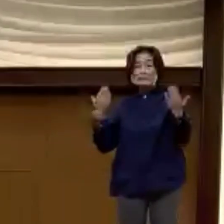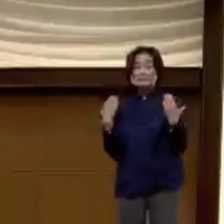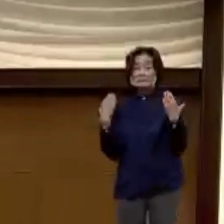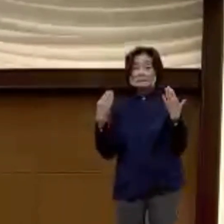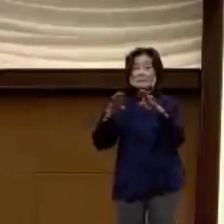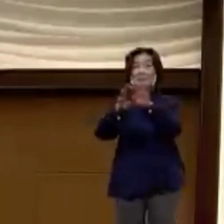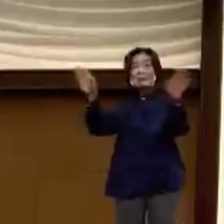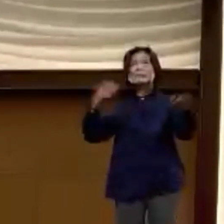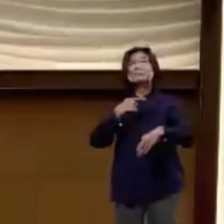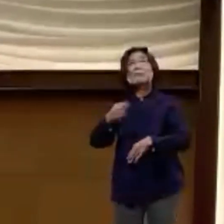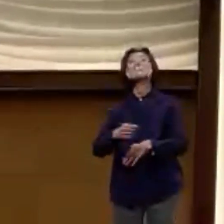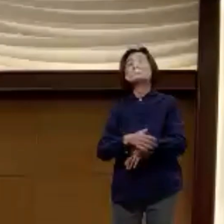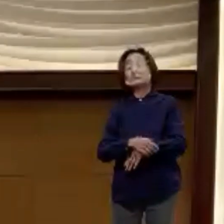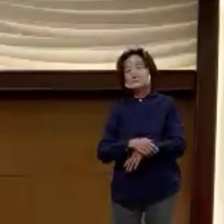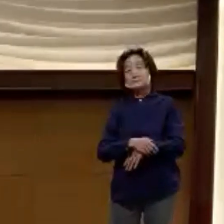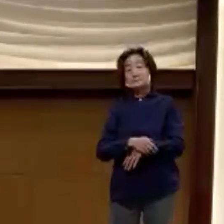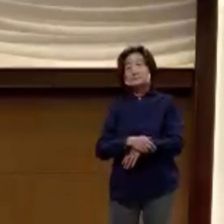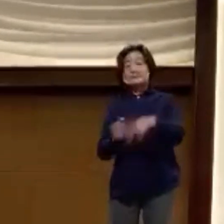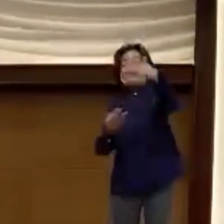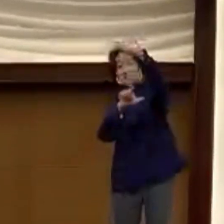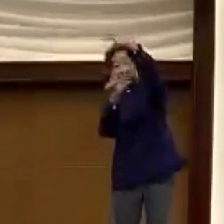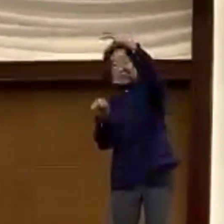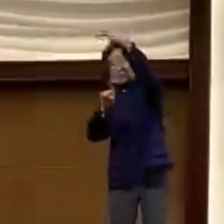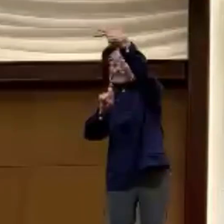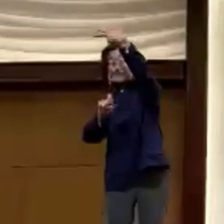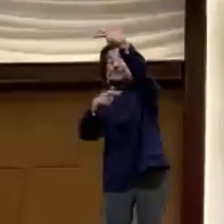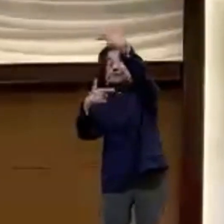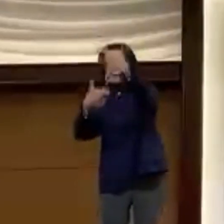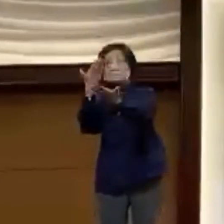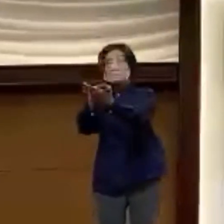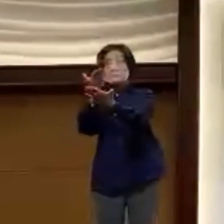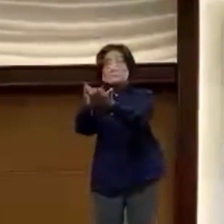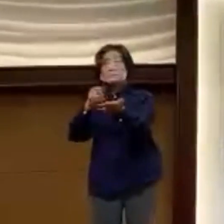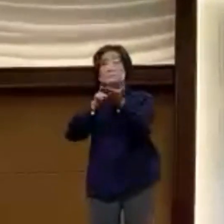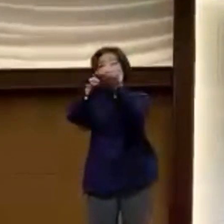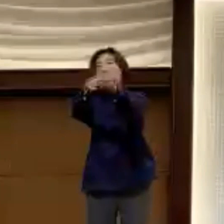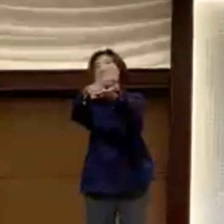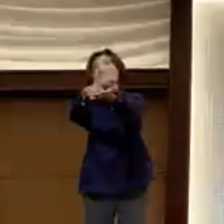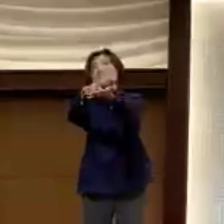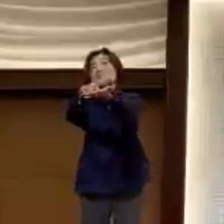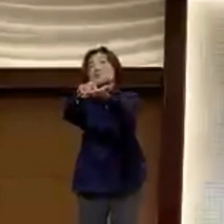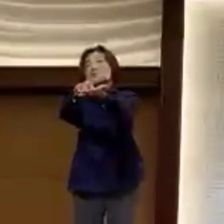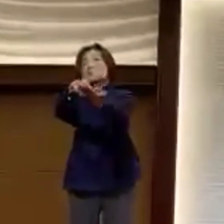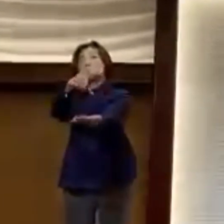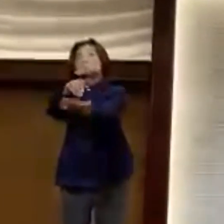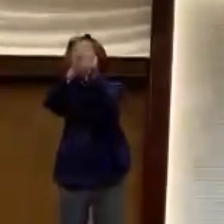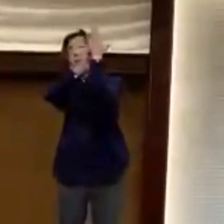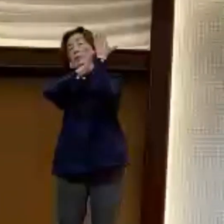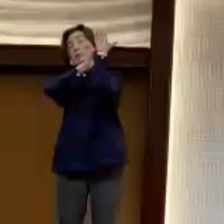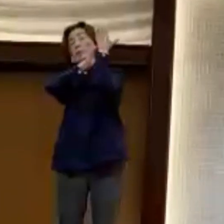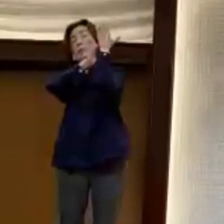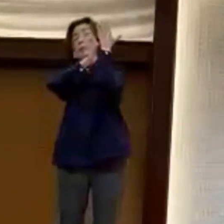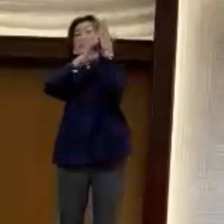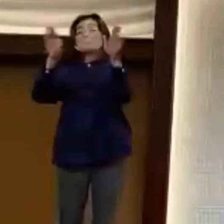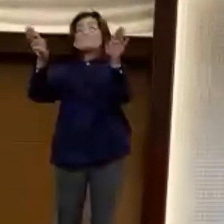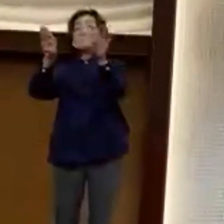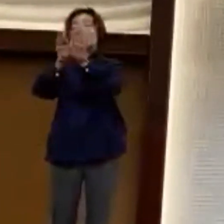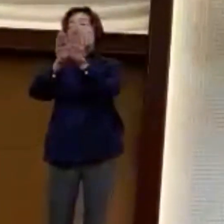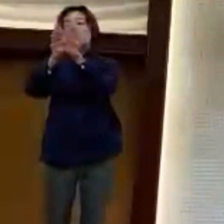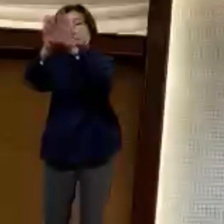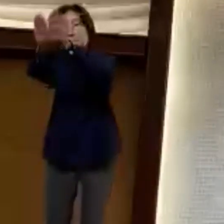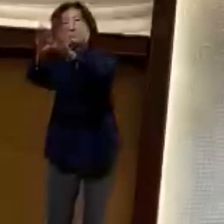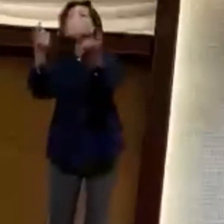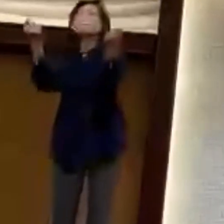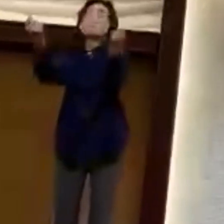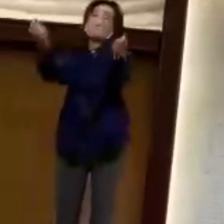な、7月16日に求めましたが、ついぞ開きませんでした。開いた